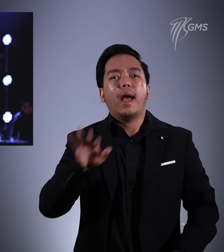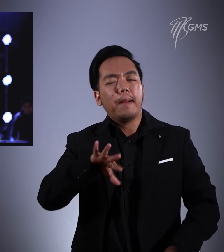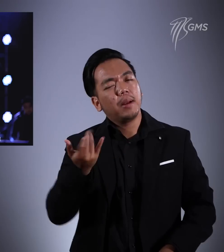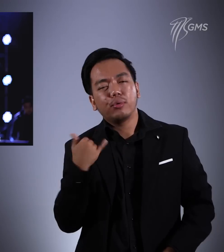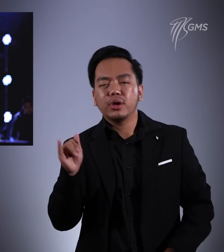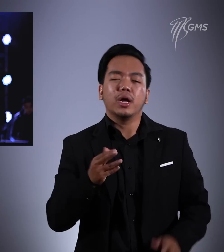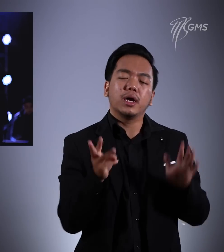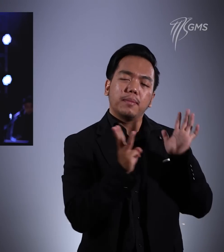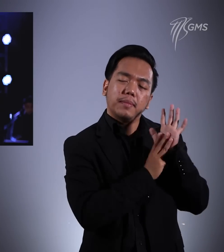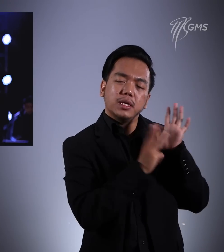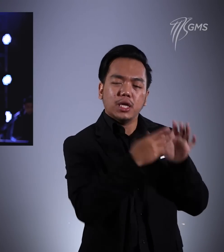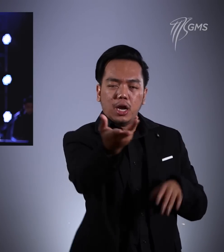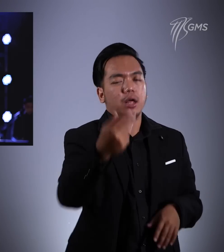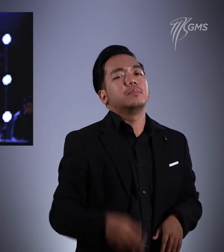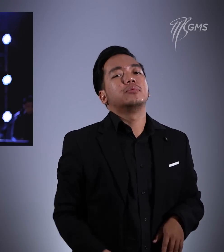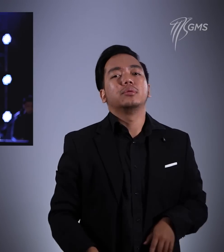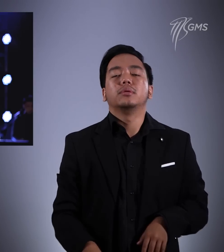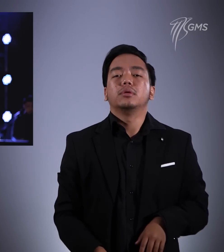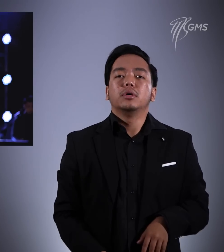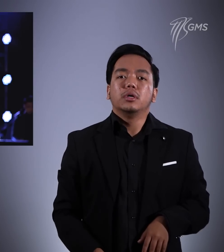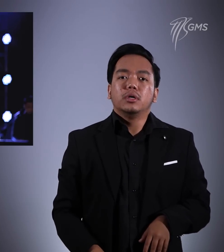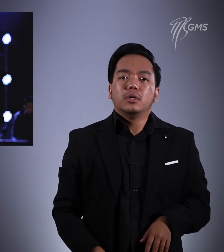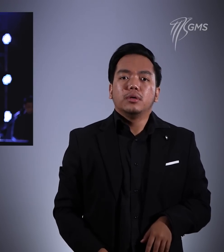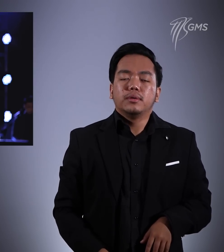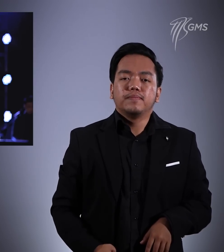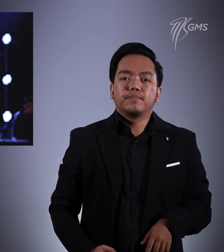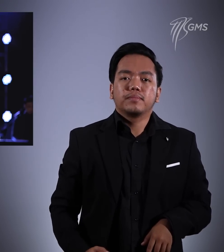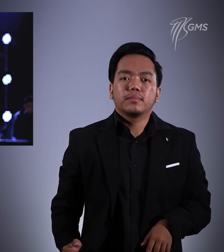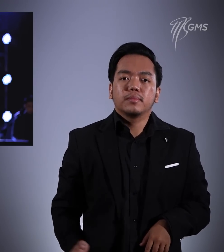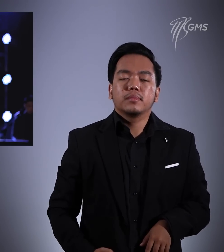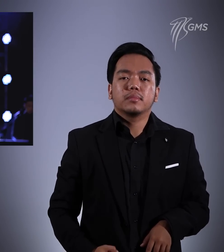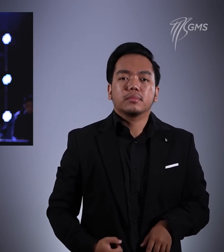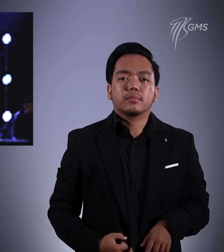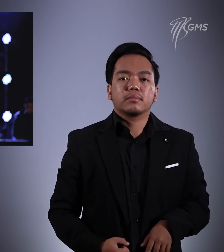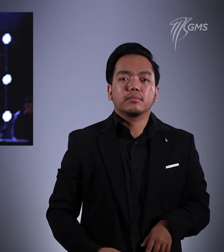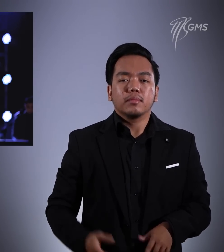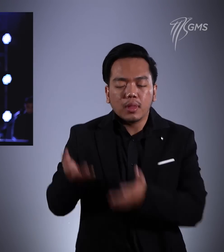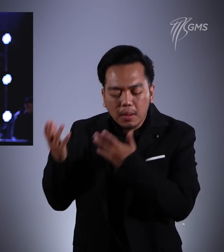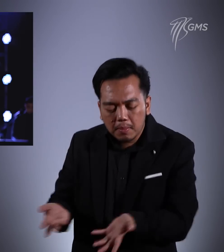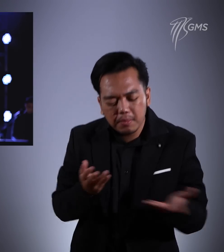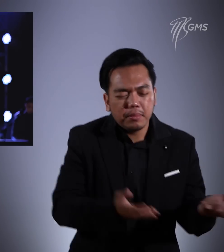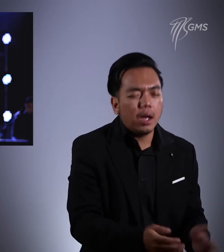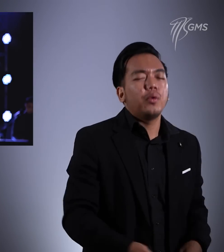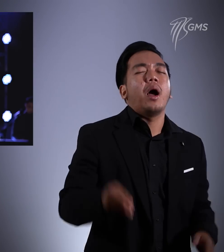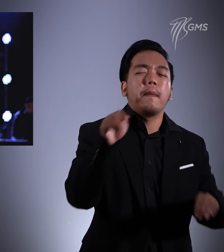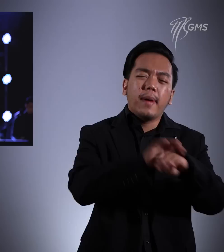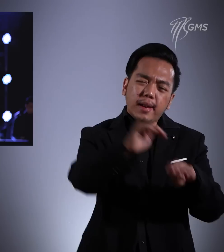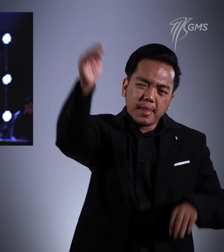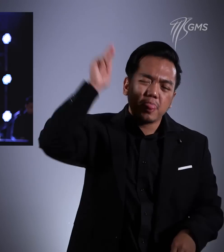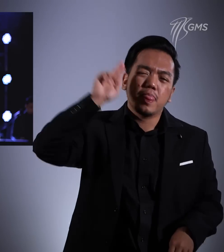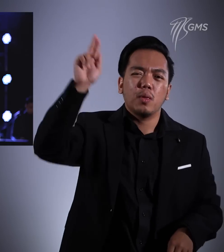gumulkan, asal tertulis di dalam firman, jangan melanggar yang tertulis itu. Bawa pada Tuhan. Jangan